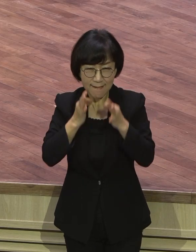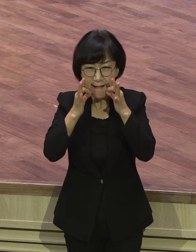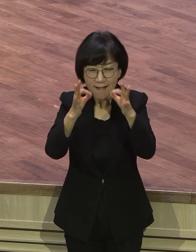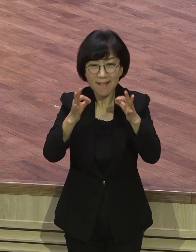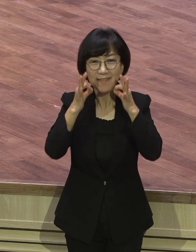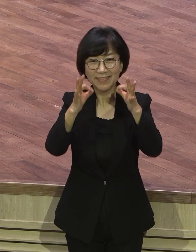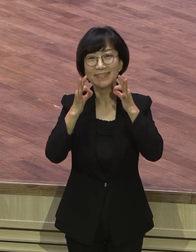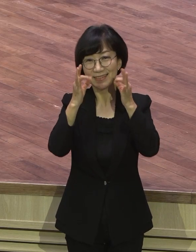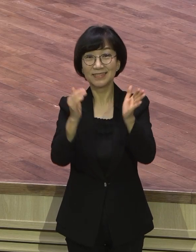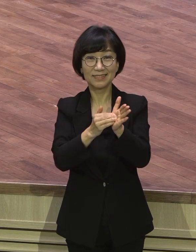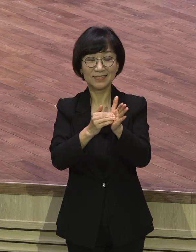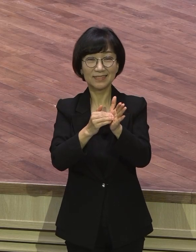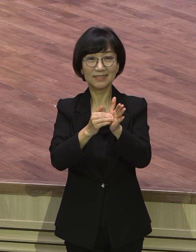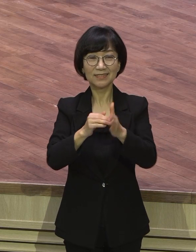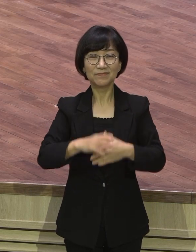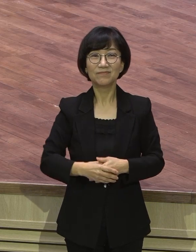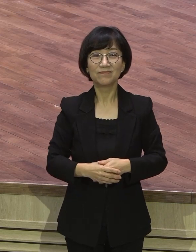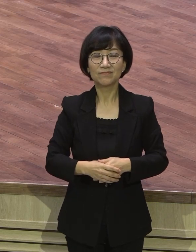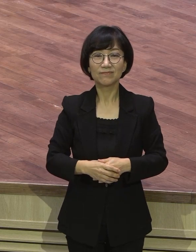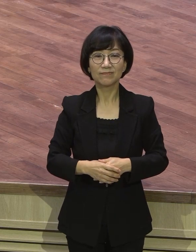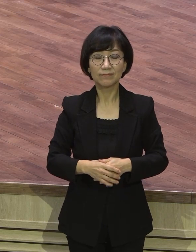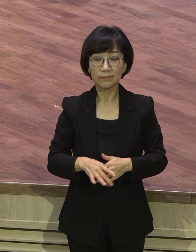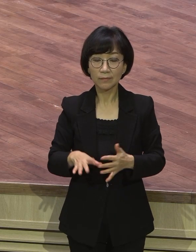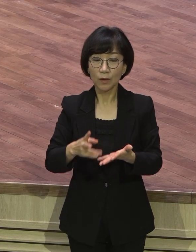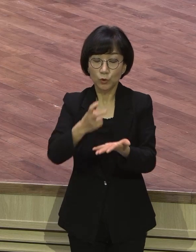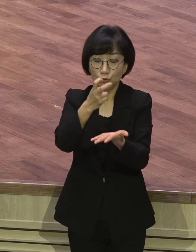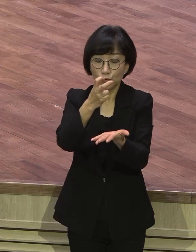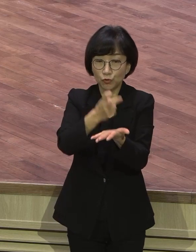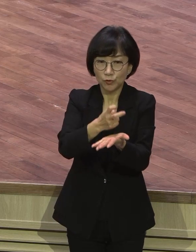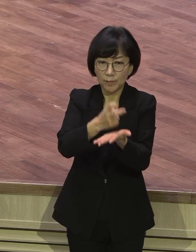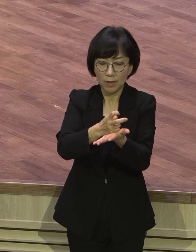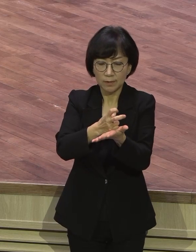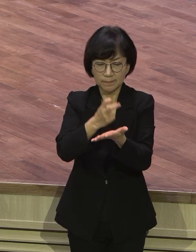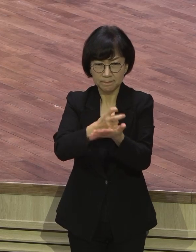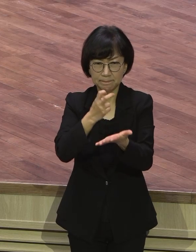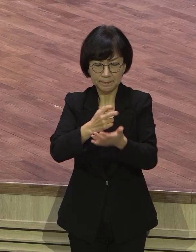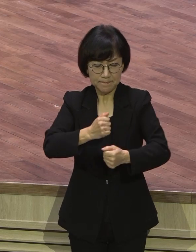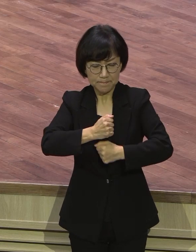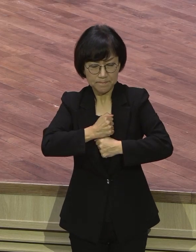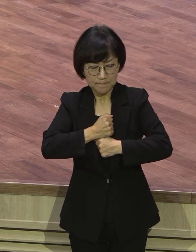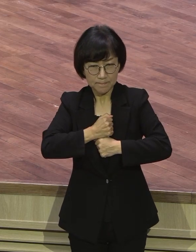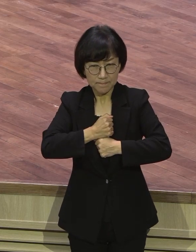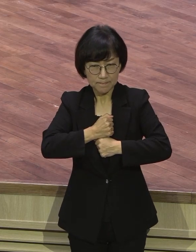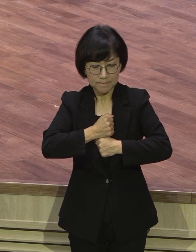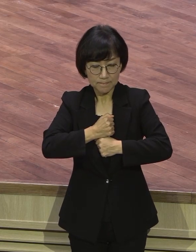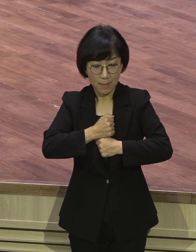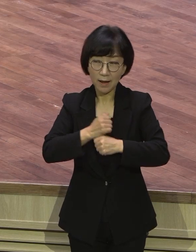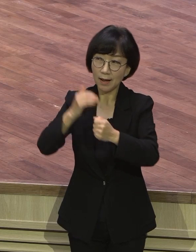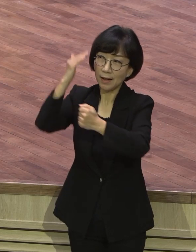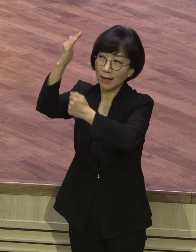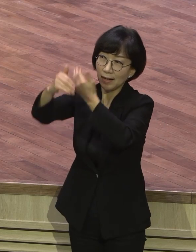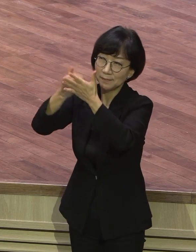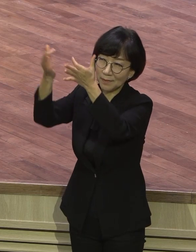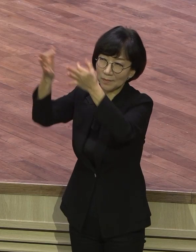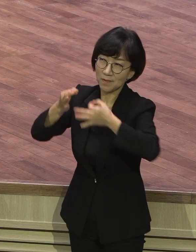했어요. 이렇게 율법을 지킴으로써 하나님 앞에 어렵다